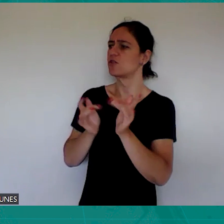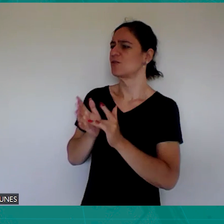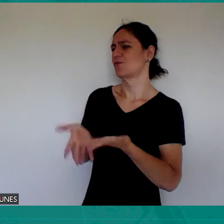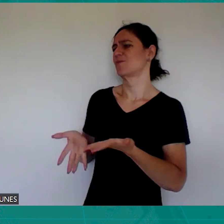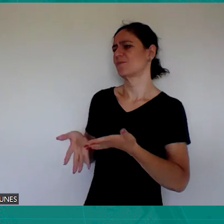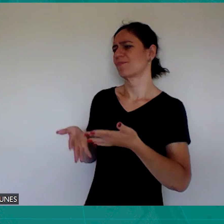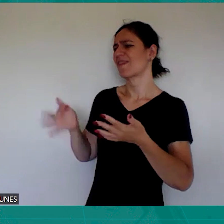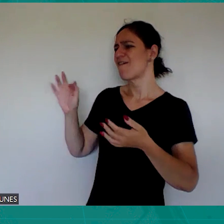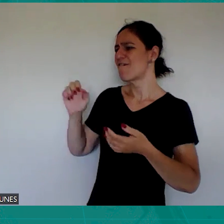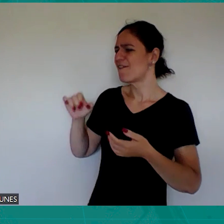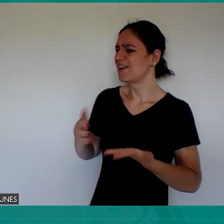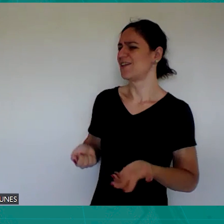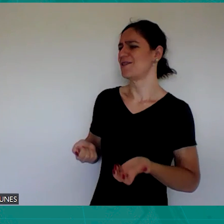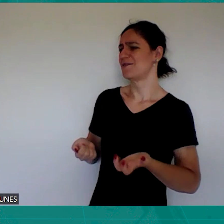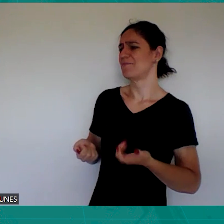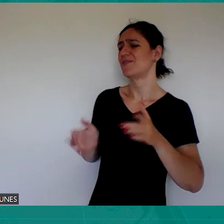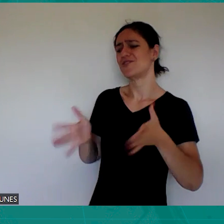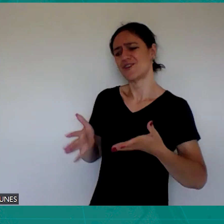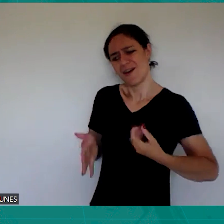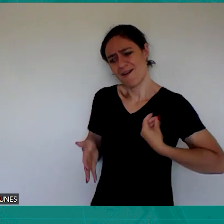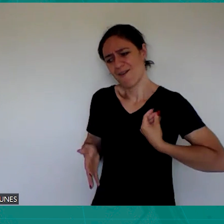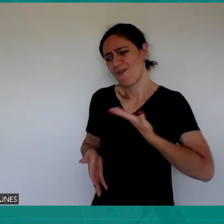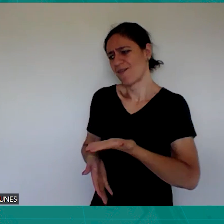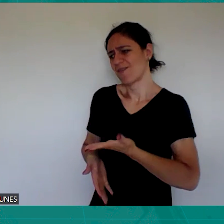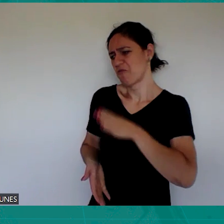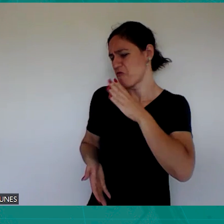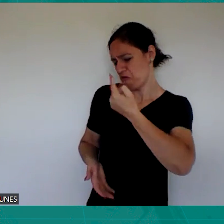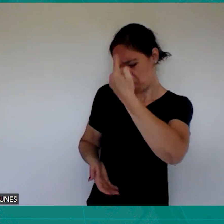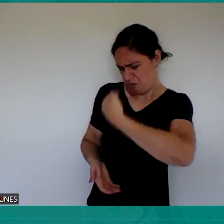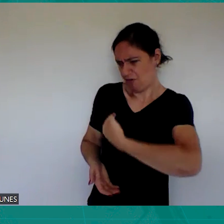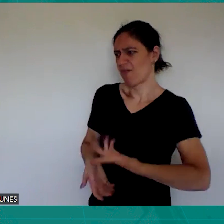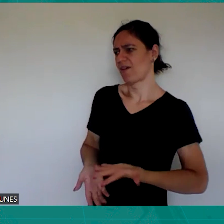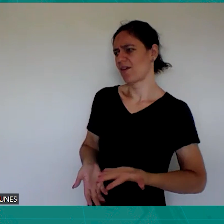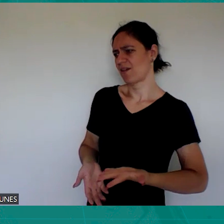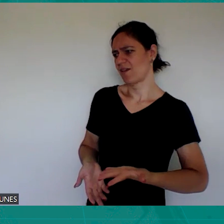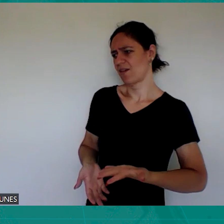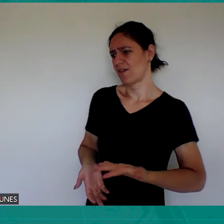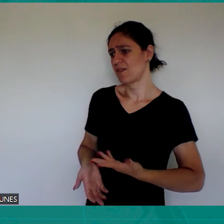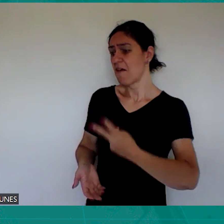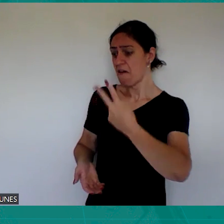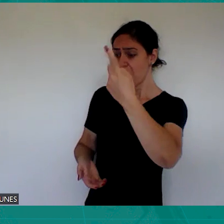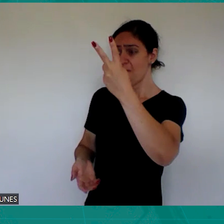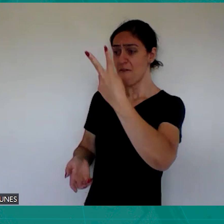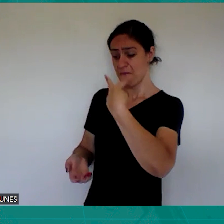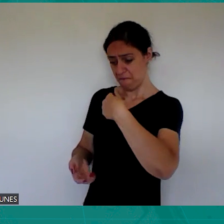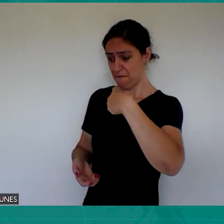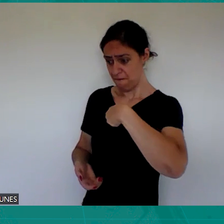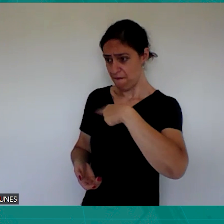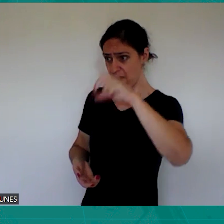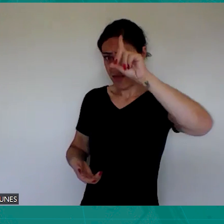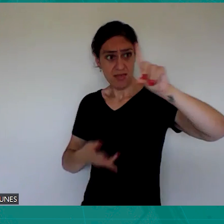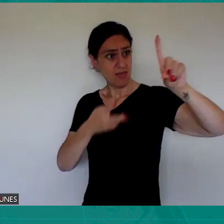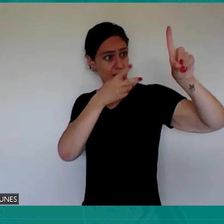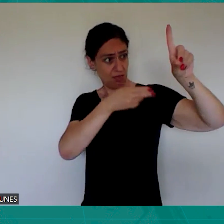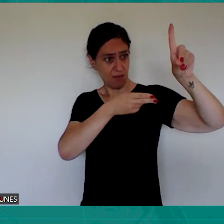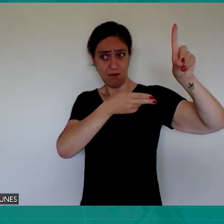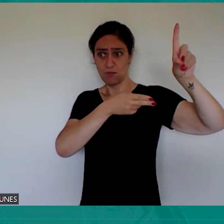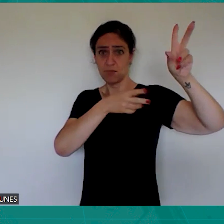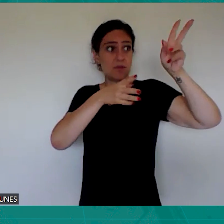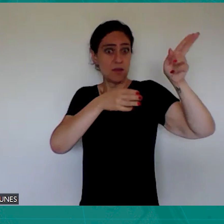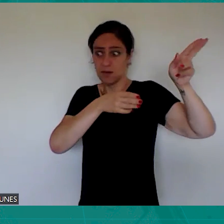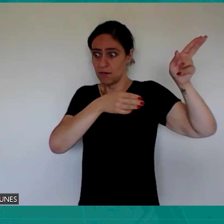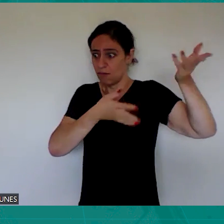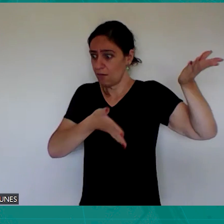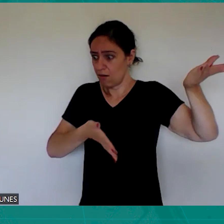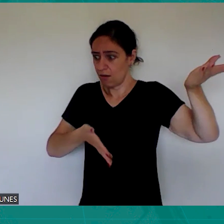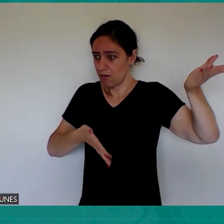convosco e não me tens conhecido? Quem me vê a mim, vê o Pai. Como dizes